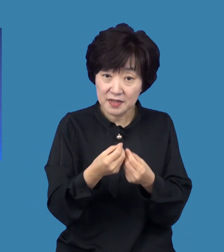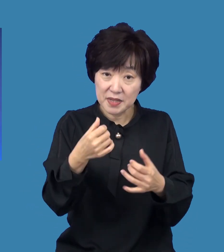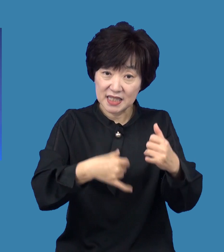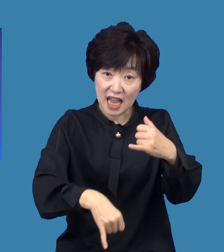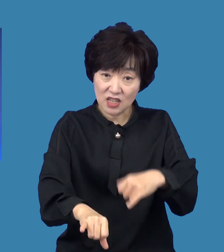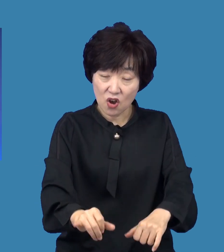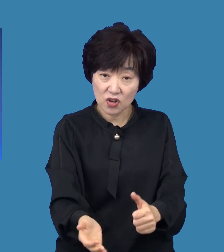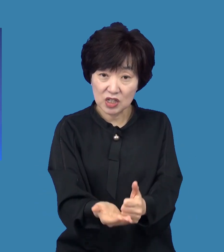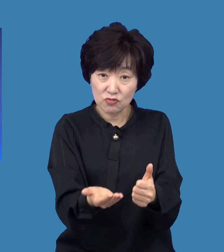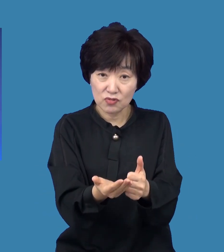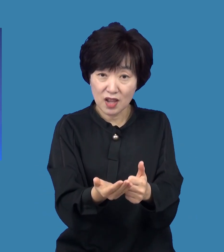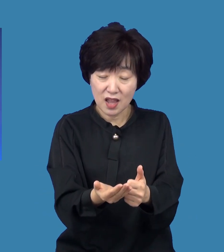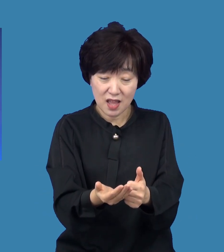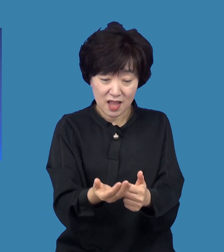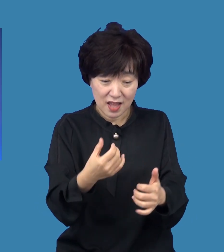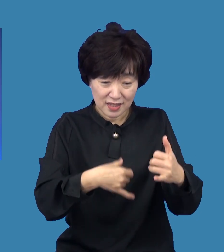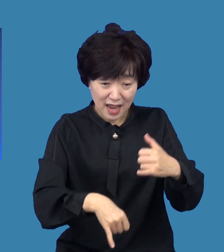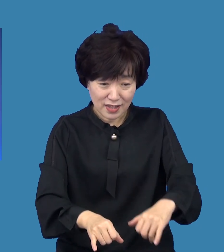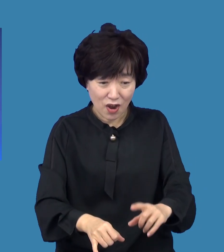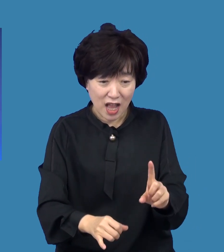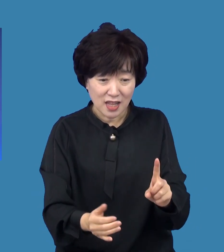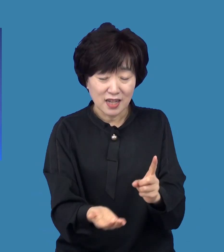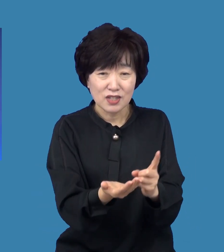한 명 키우려면 돈이 얼마나 많이 듭니까?